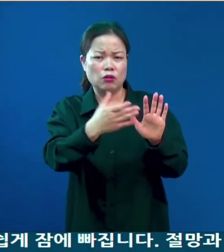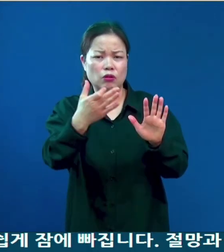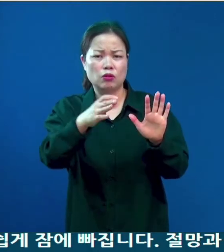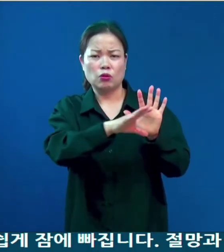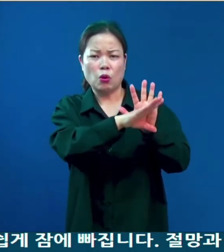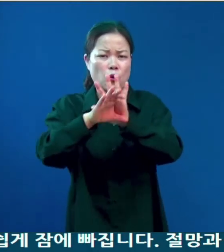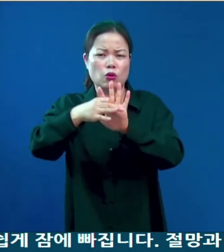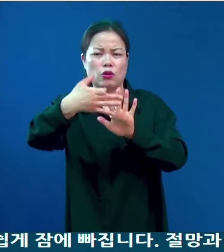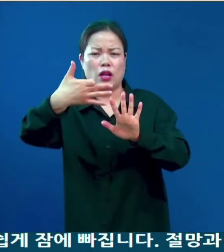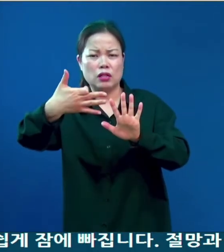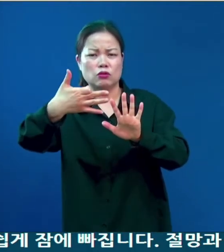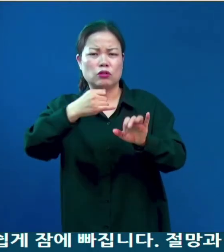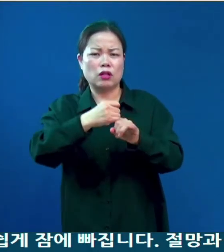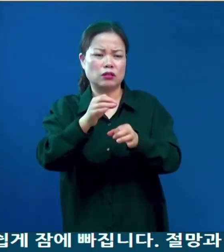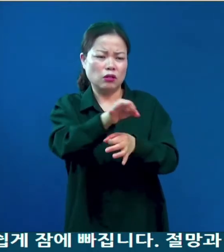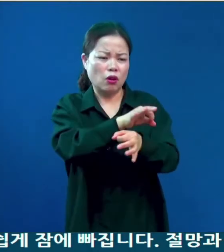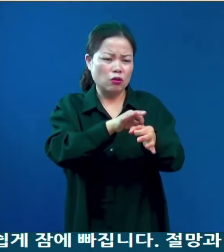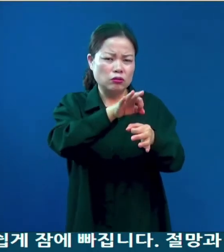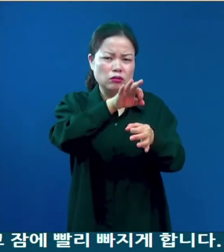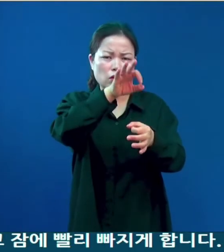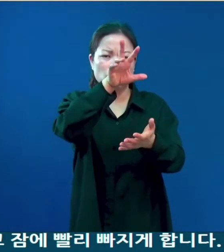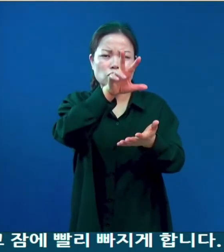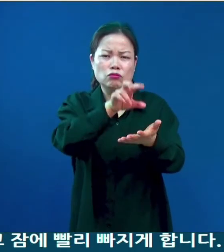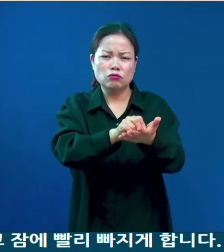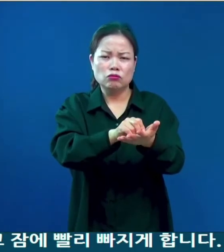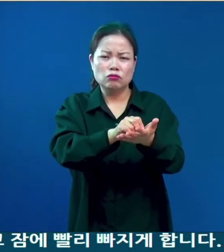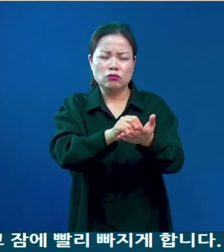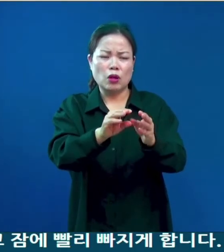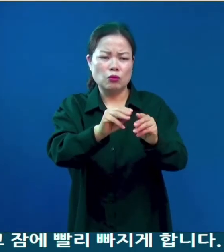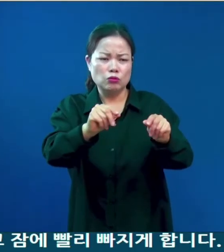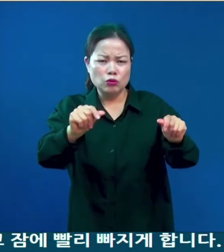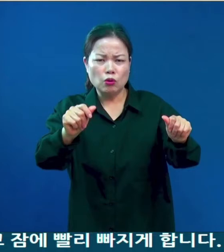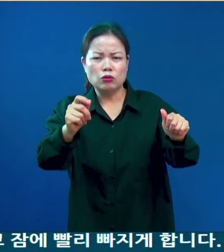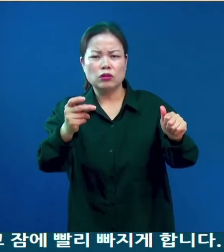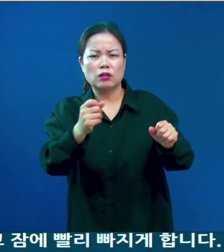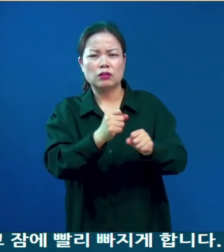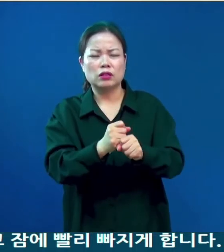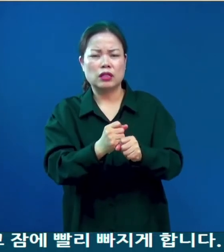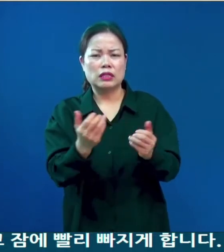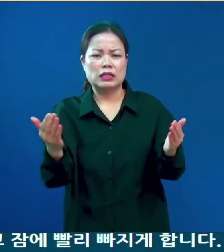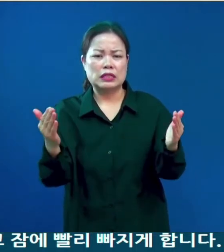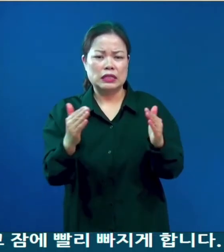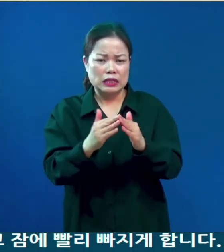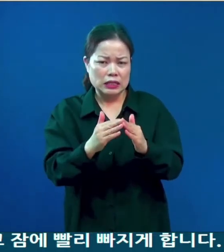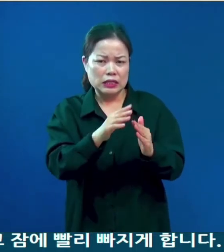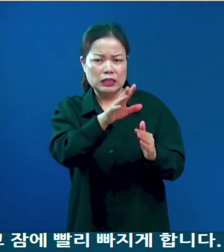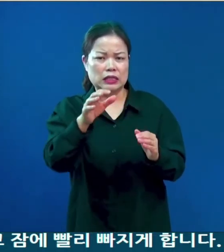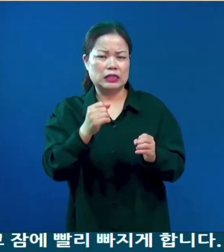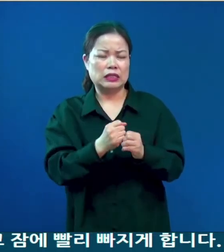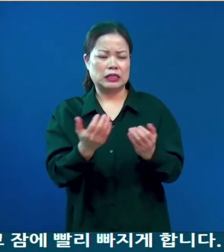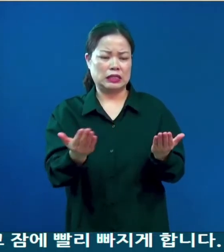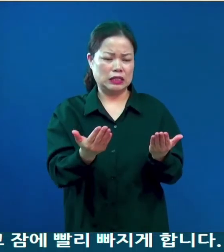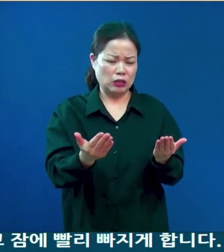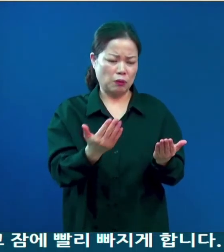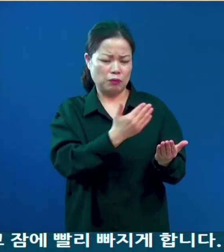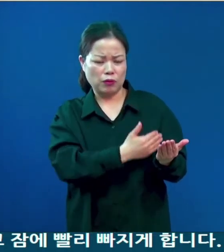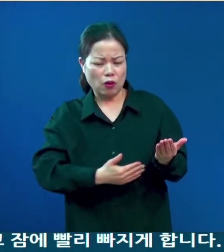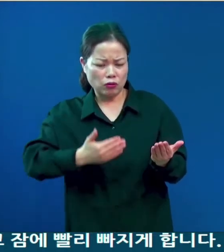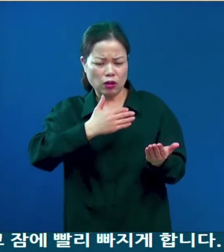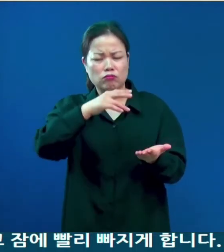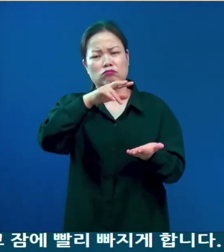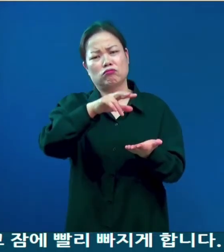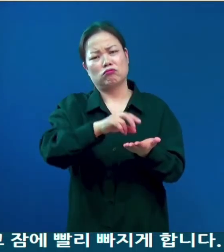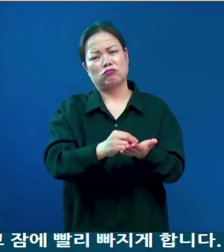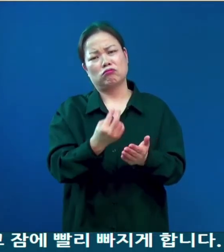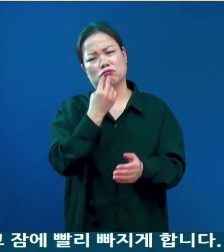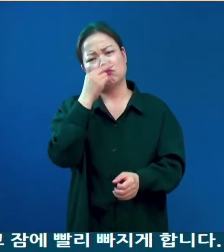어떤 파급 효과로 인해서 경제 문제, 부동산 문제, 취업 문제, 건강 문제, 이런 게 참